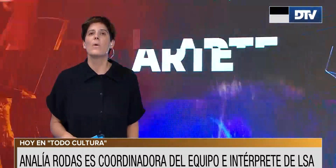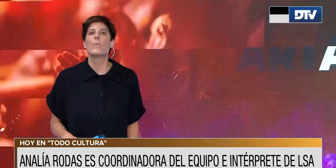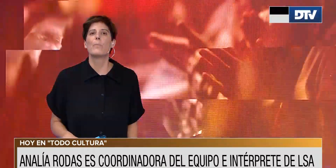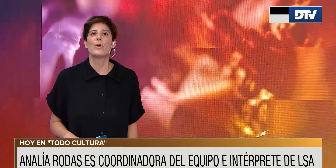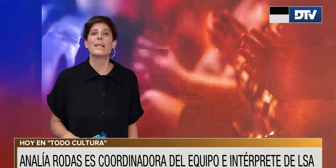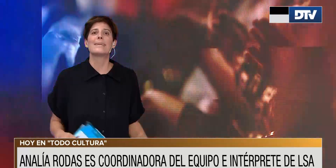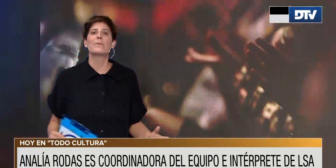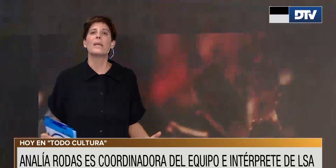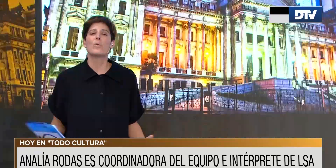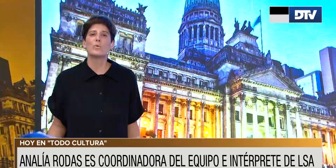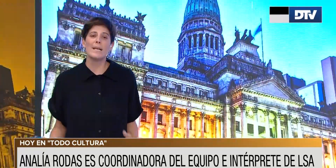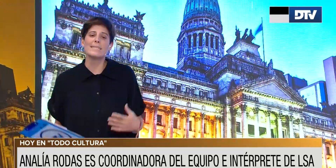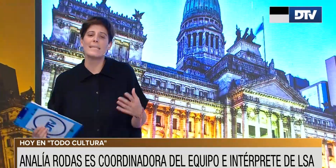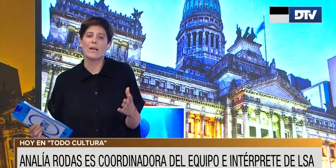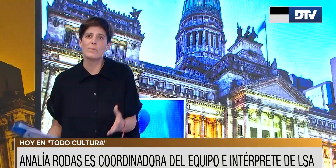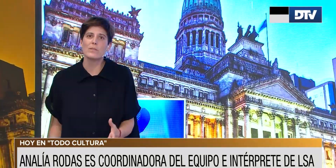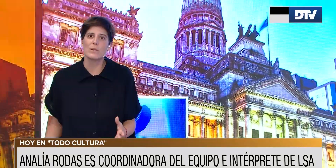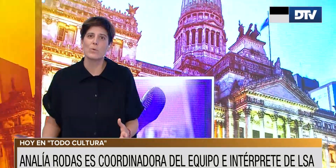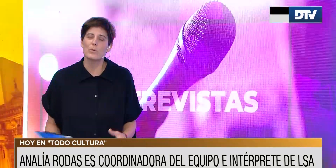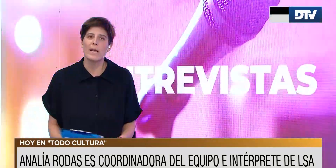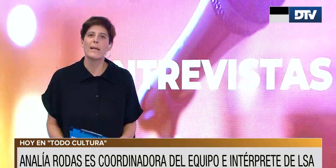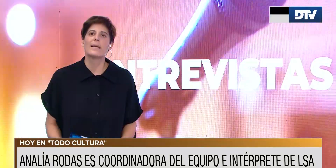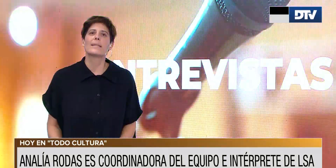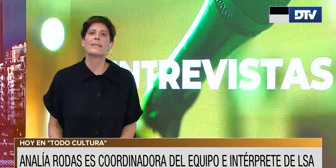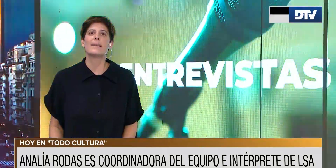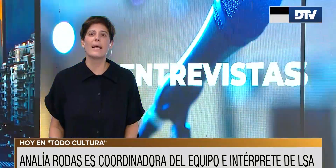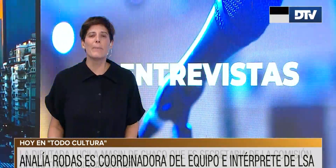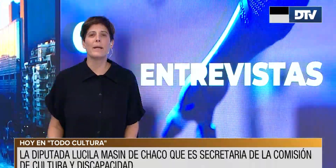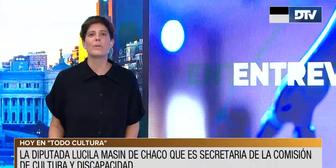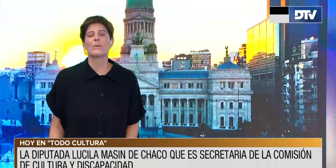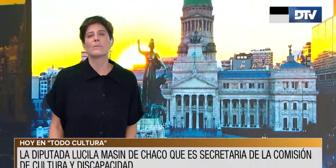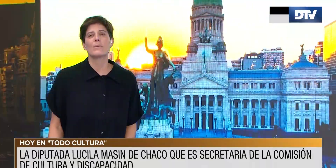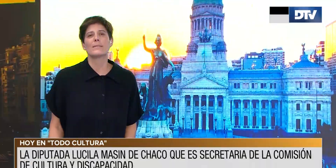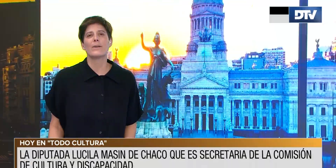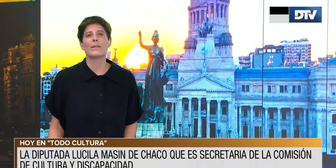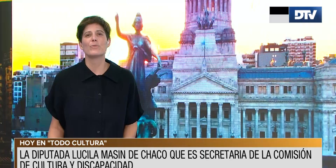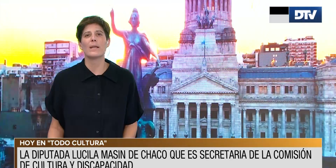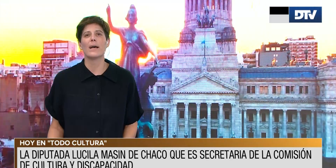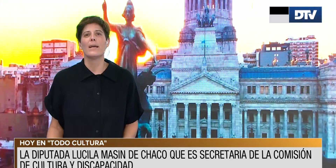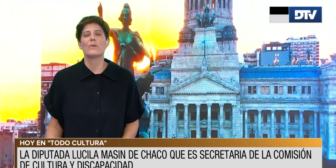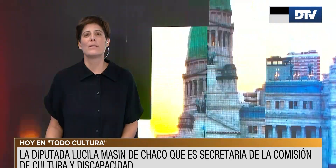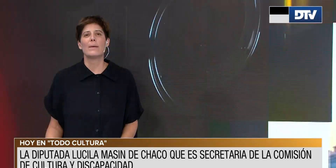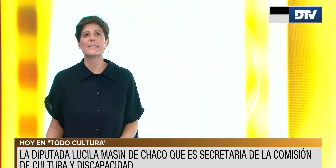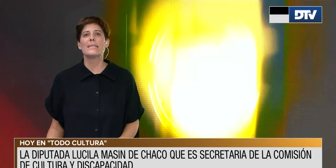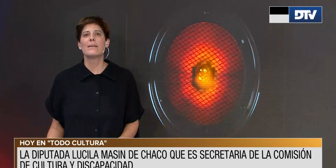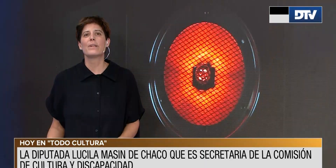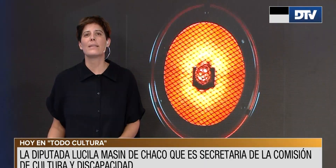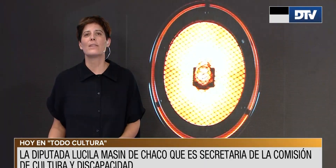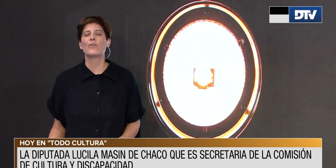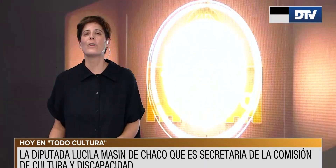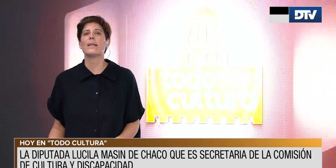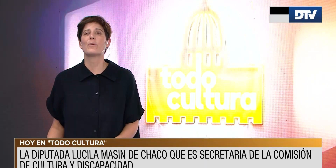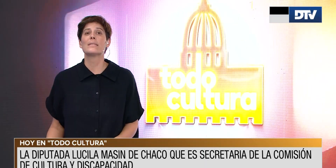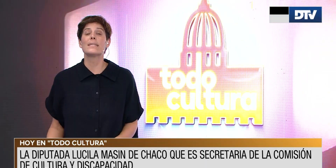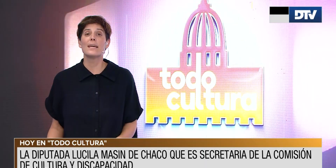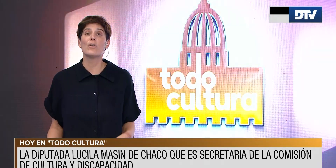también un poco de las actividades culturales y de la Comisión de Cultura que tiene esta Cámara. Por eso vamos a conversar con la diputada Lucila Macín del Frente de